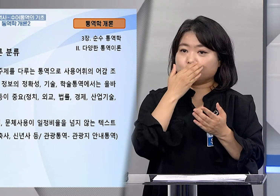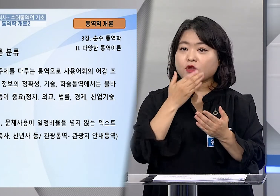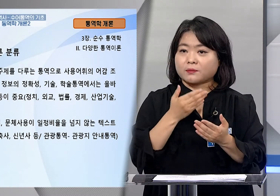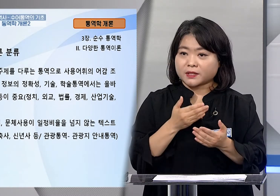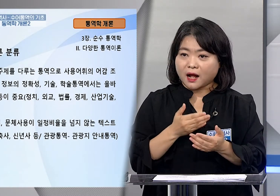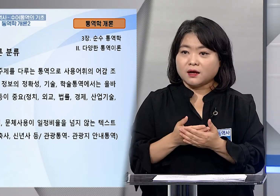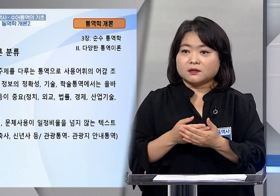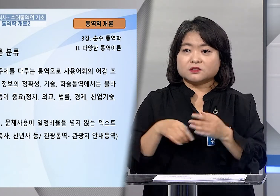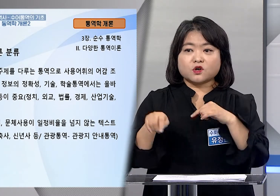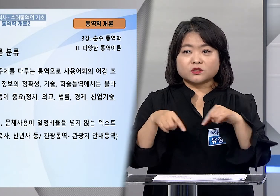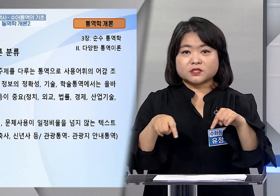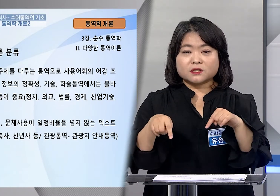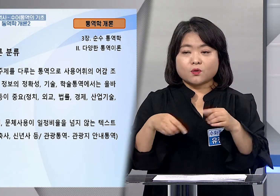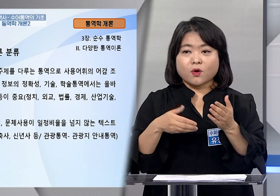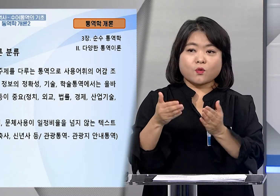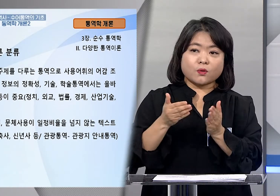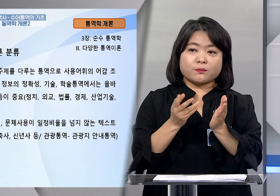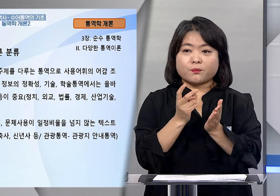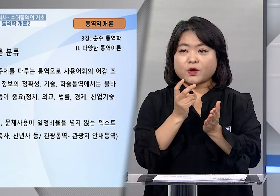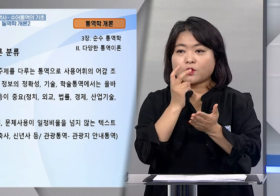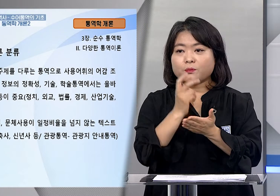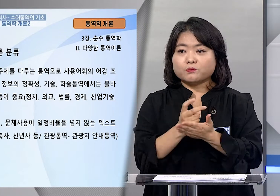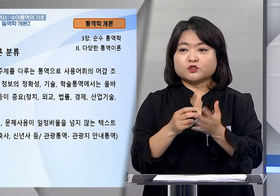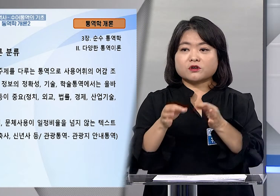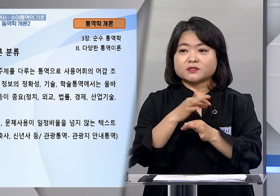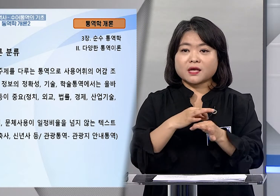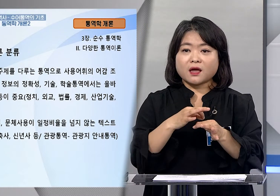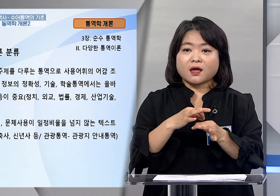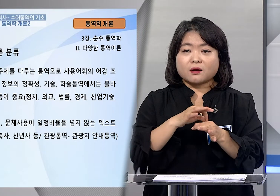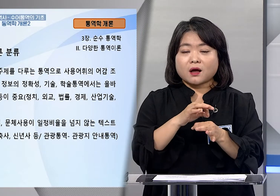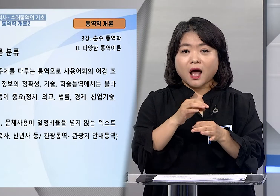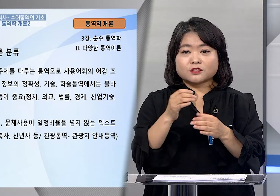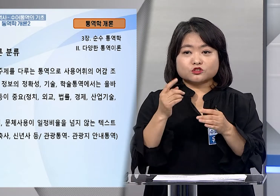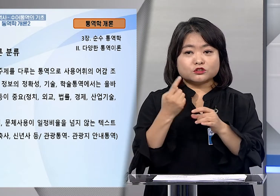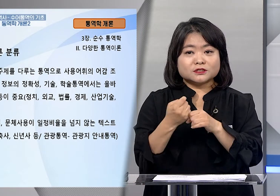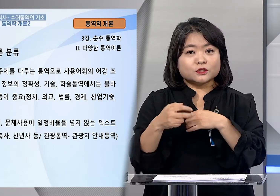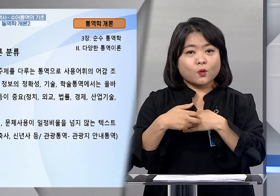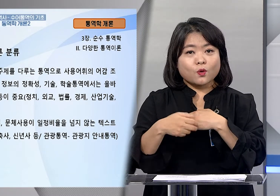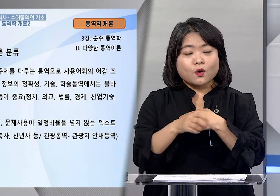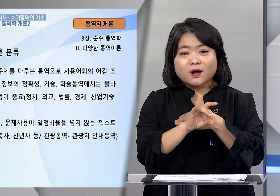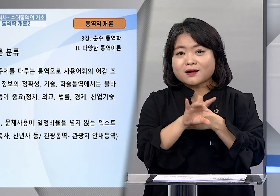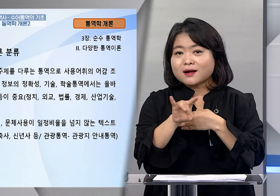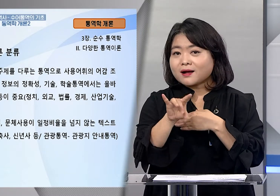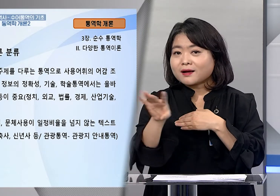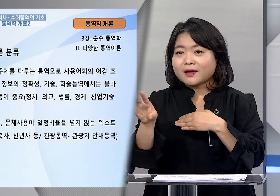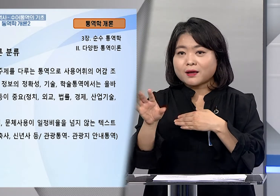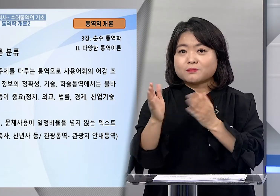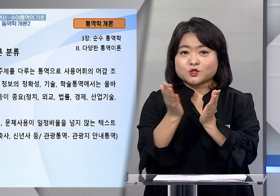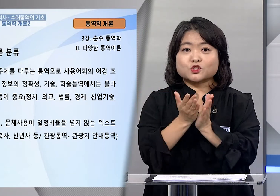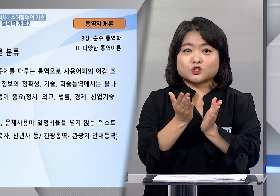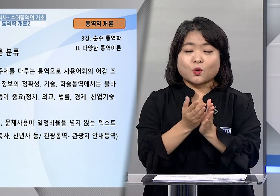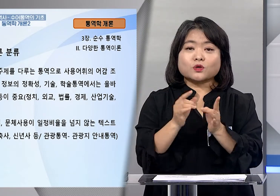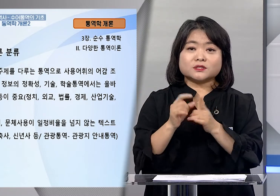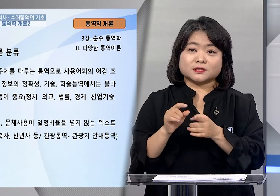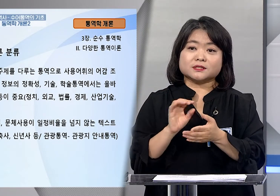중요합니다. 정치, 외국, 외교, 법률, 경제, 학술, 의료 각각각에 맞춰진 용어들을